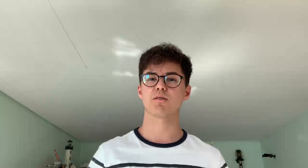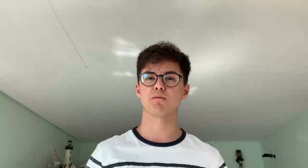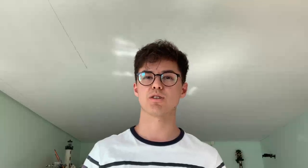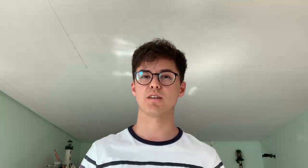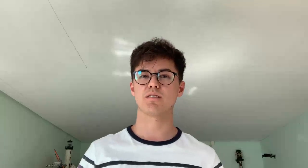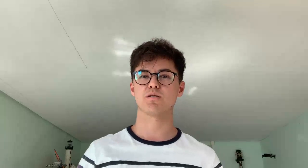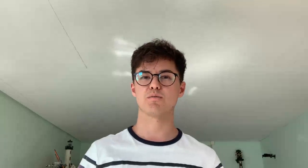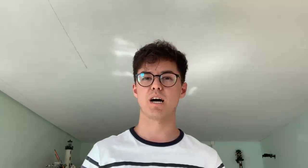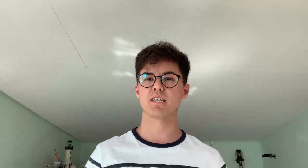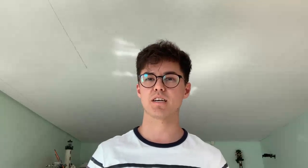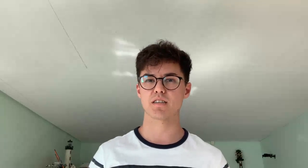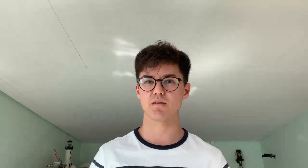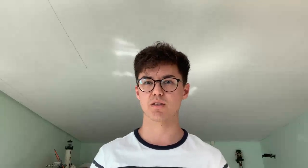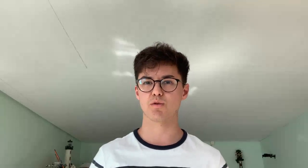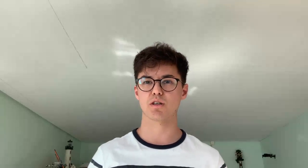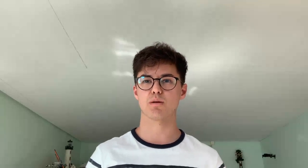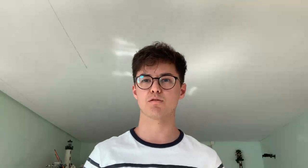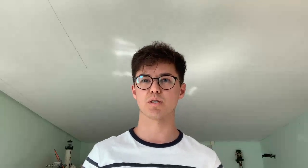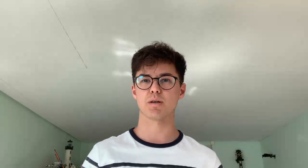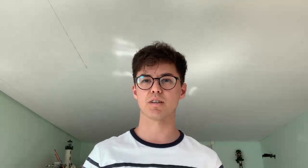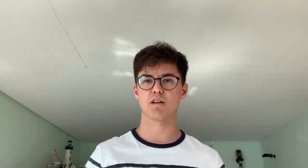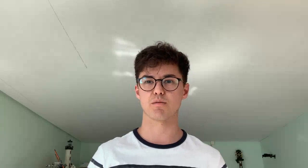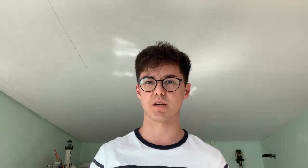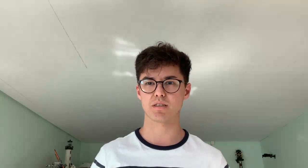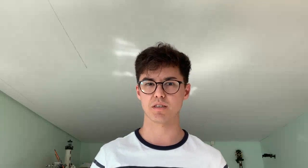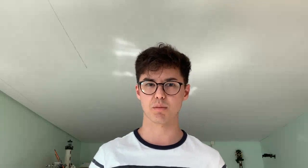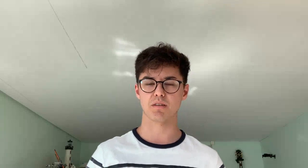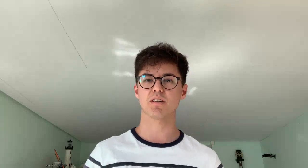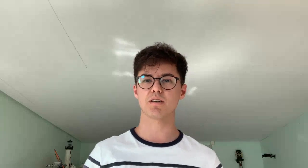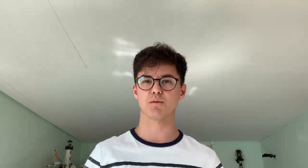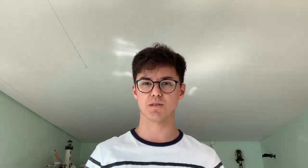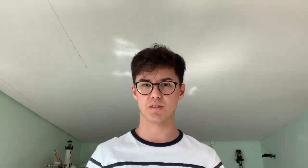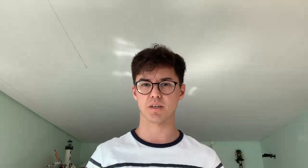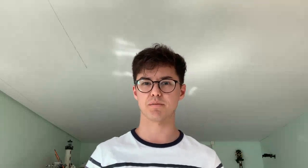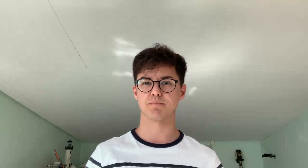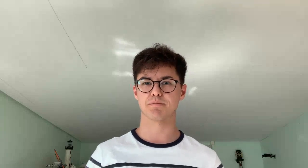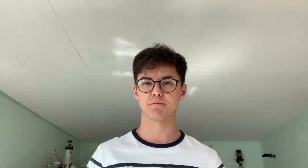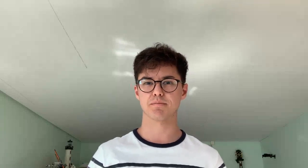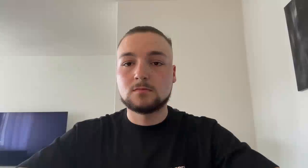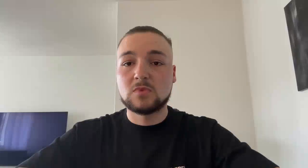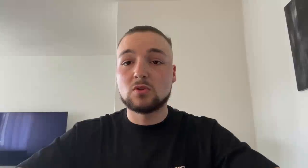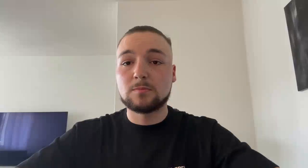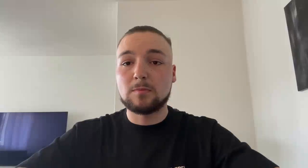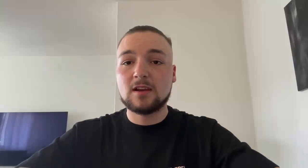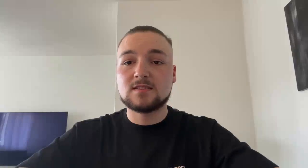im Stand, um alle 26 Buchstaben vom Gebärdenalphabet zu interpretieren und zu wiedergeben. Durch die primären